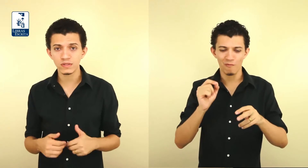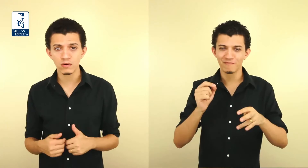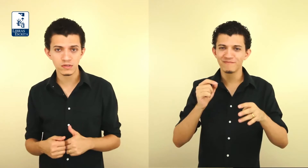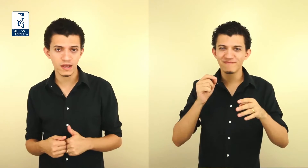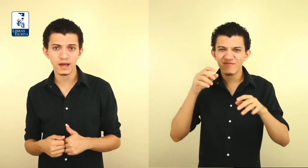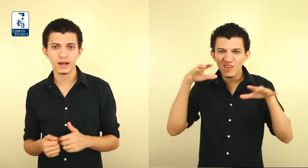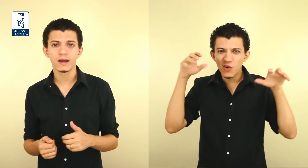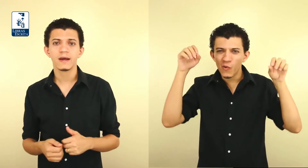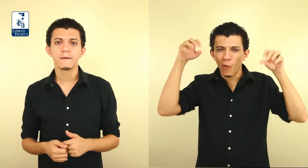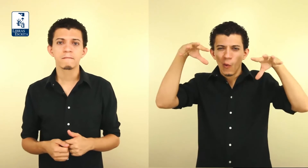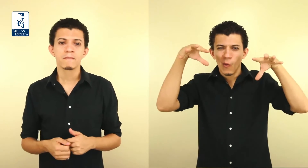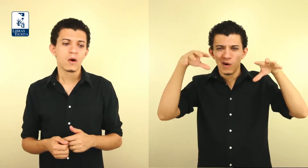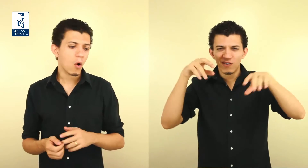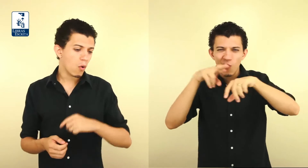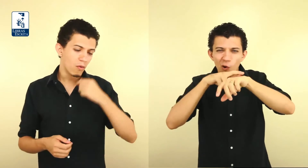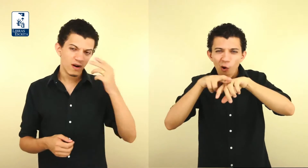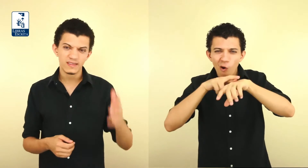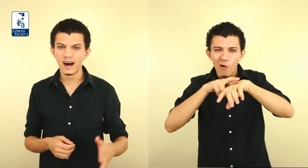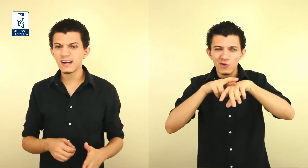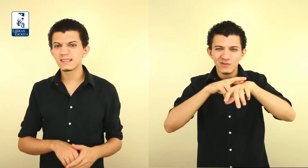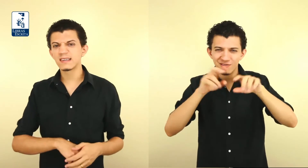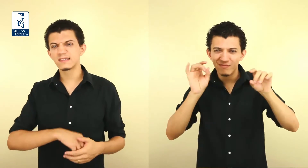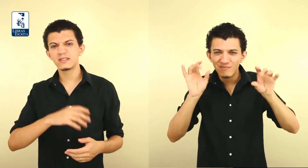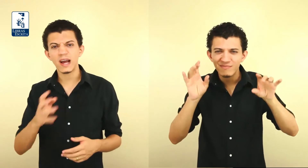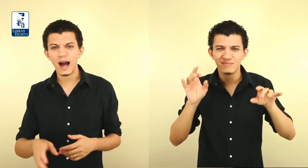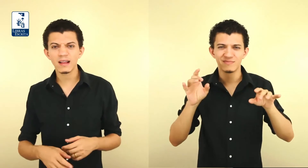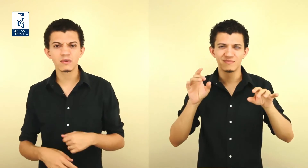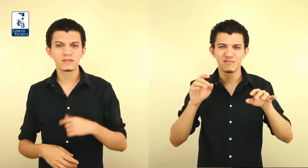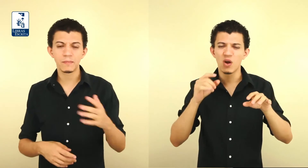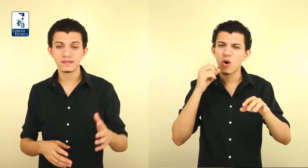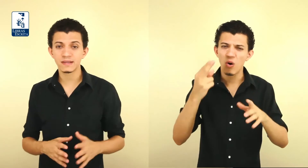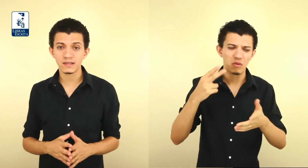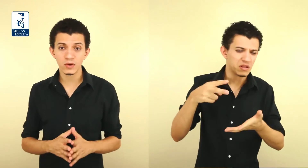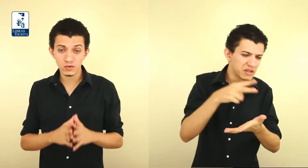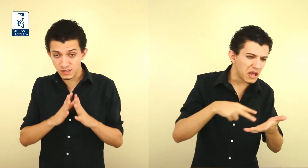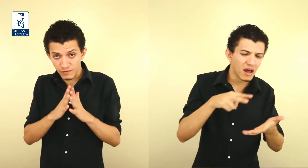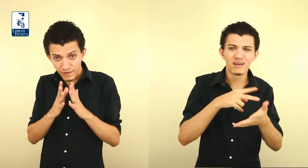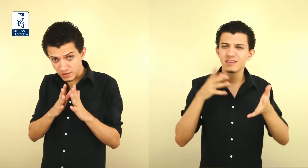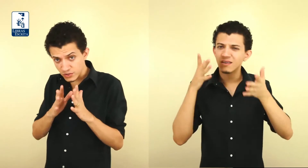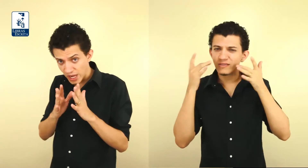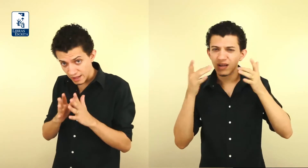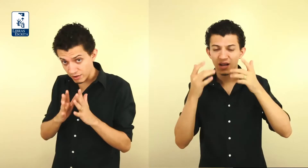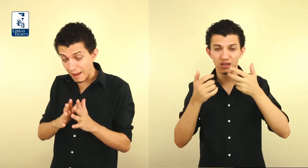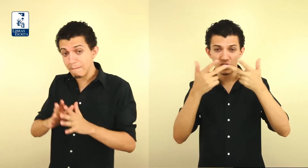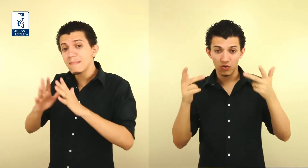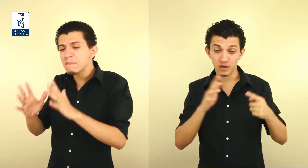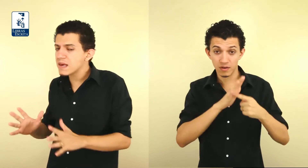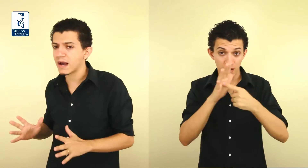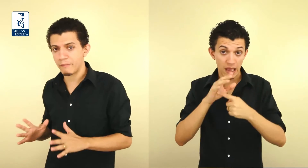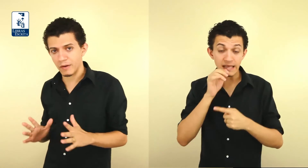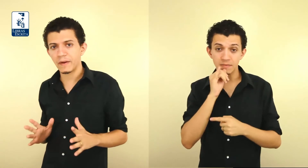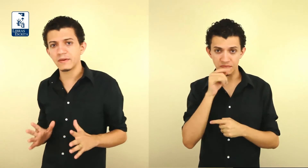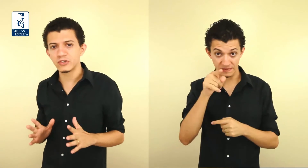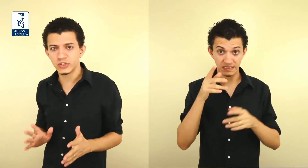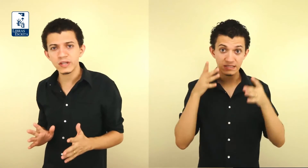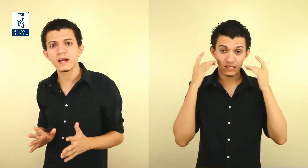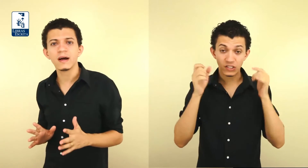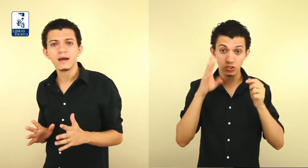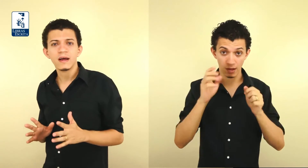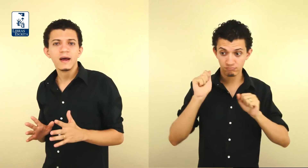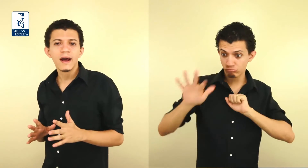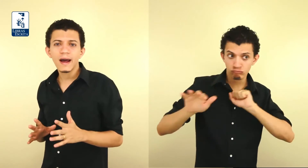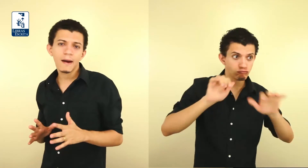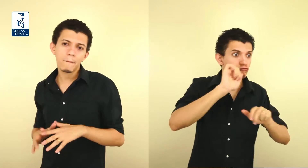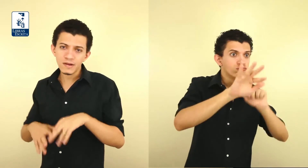que se usa a luz negra, ou danças, teatros, apresentações, quando você for fazer um teatro que é mímica propriamente